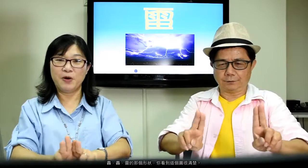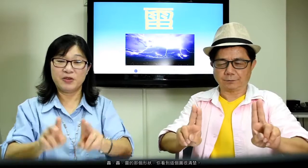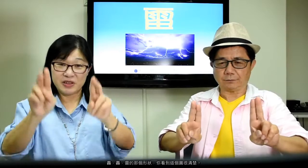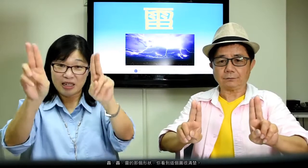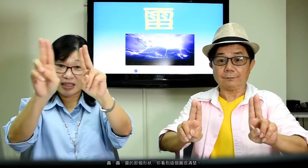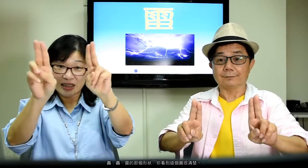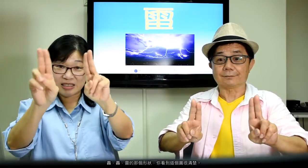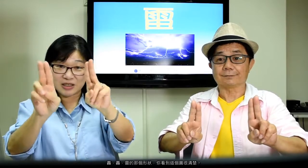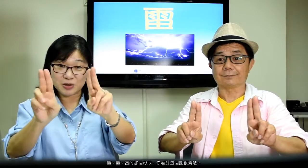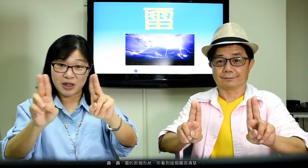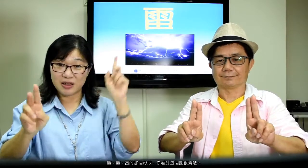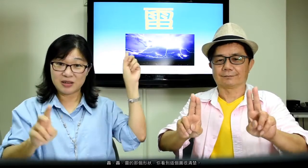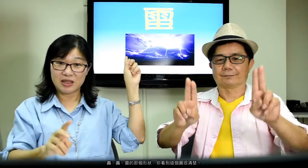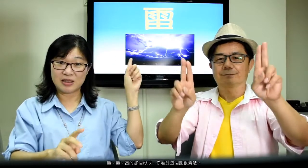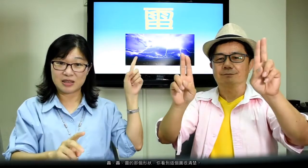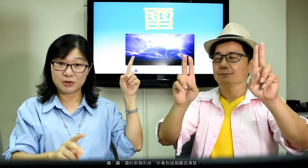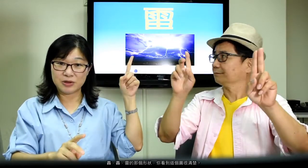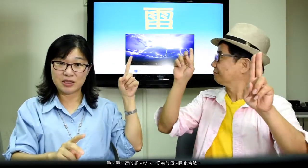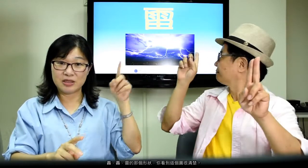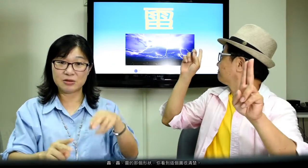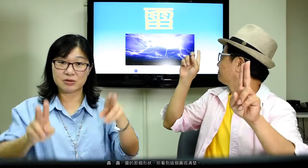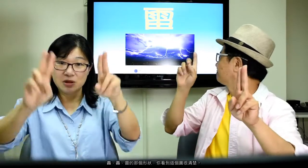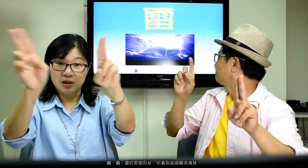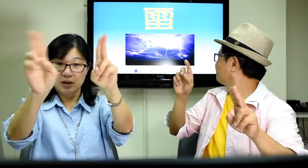砰，雷的那个形状哈、哦，看到这个图很清楚，